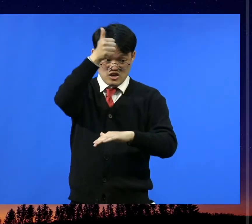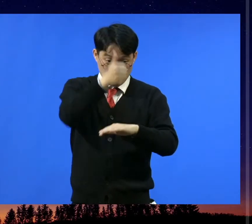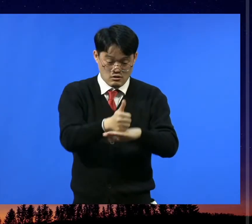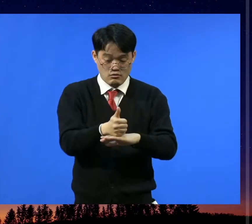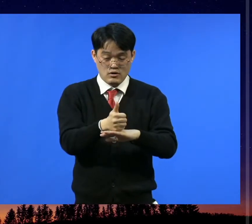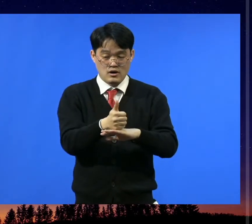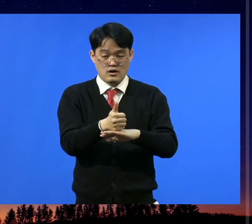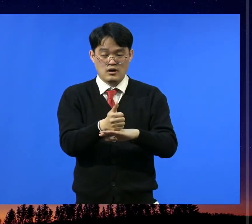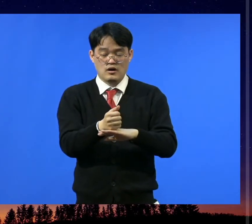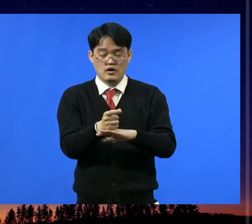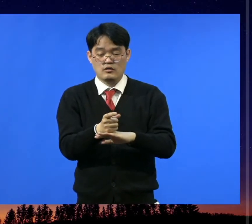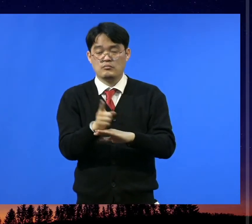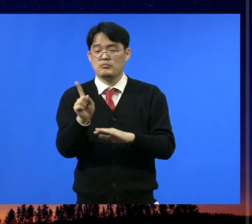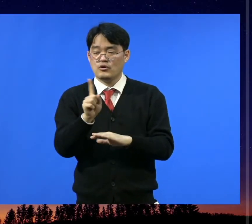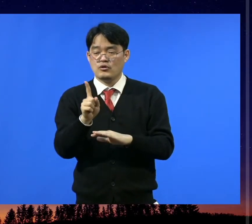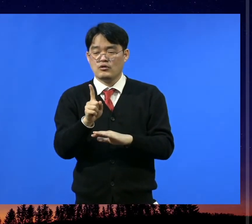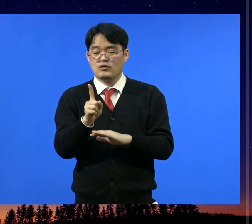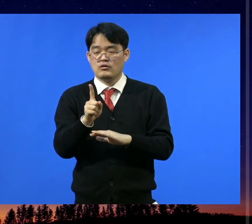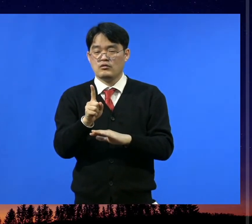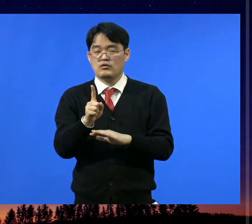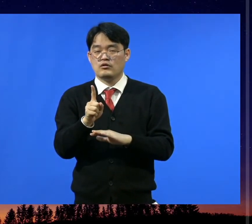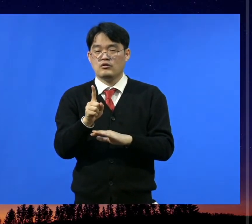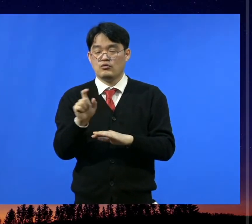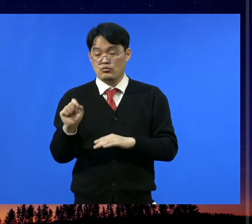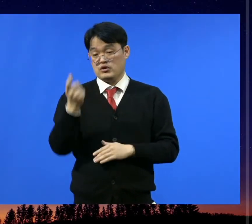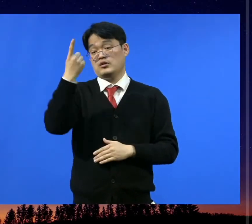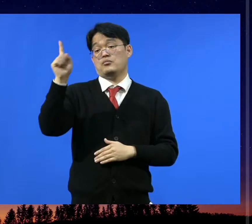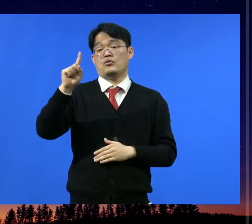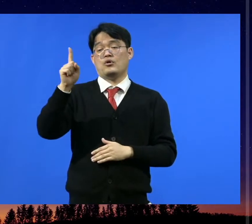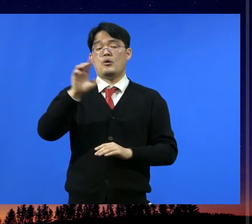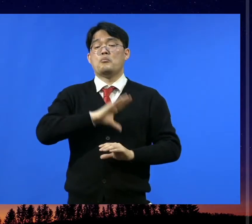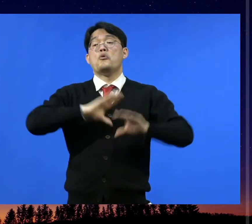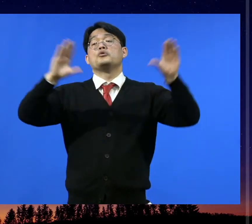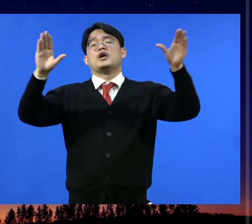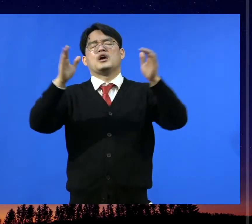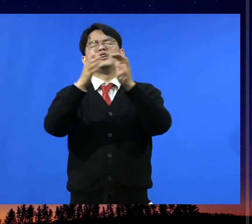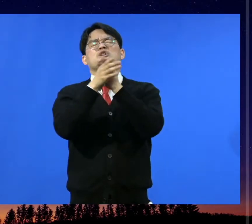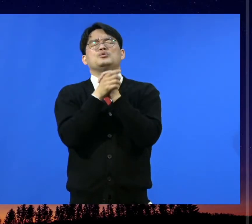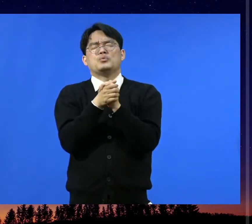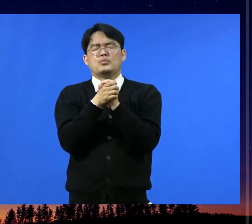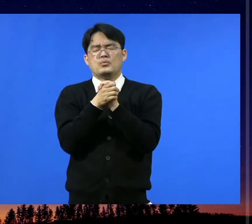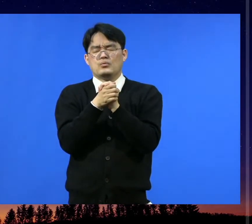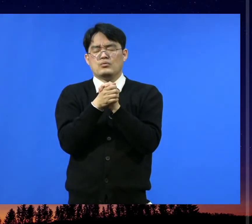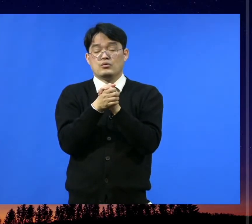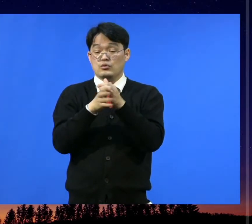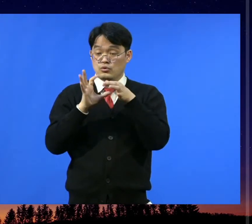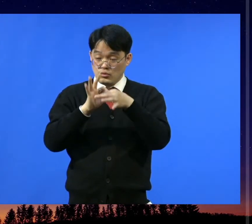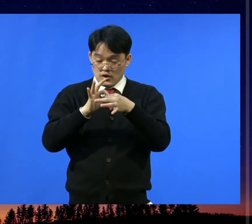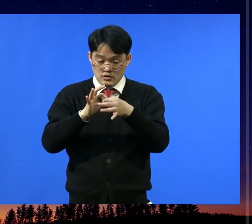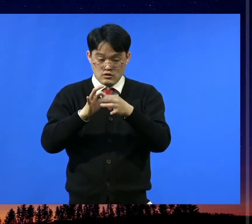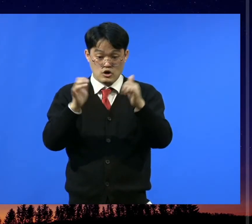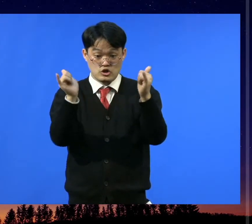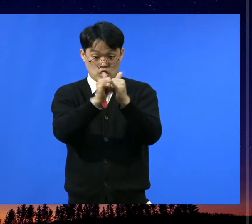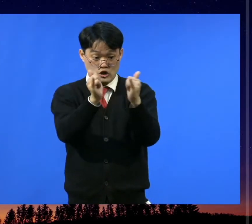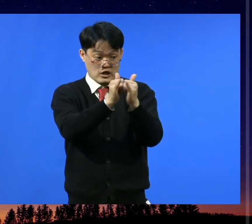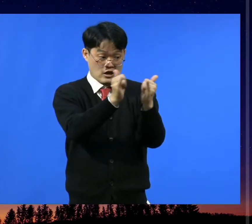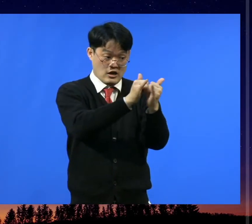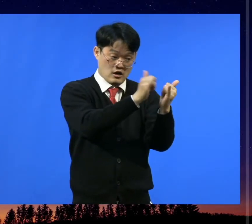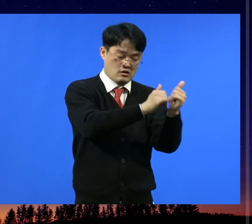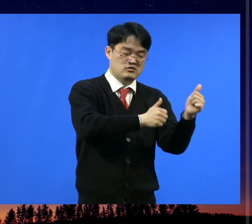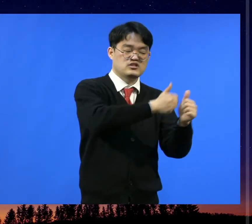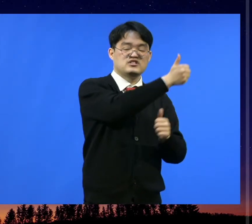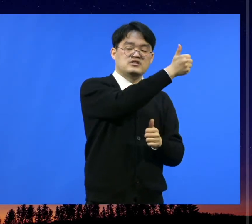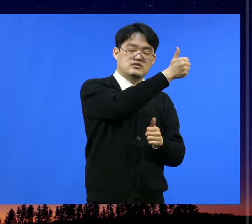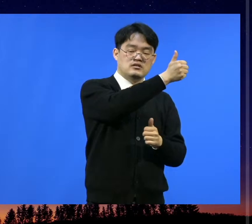결정적인 성패의 핵심은 요인은 어디에 있는 거예요? 모세가 기도하는 자리에 있다는 거예요. 여러분 이건 참 선명한 우리의 그림을